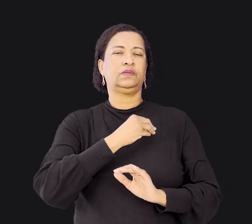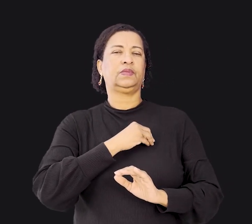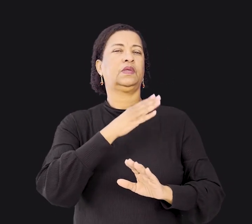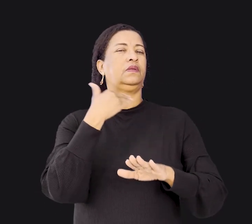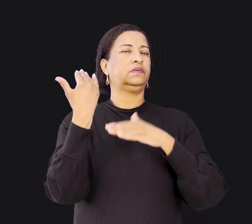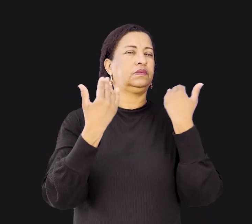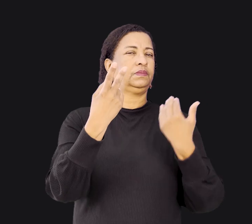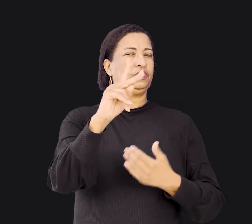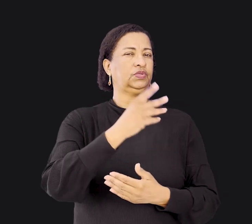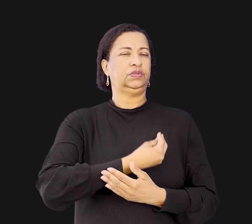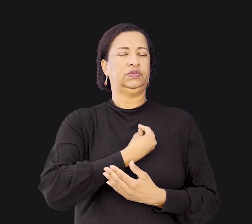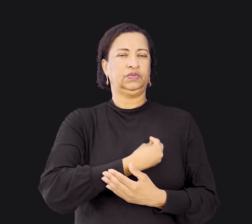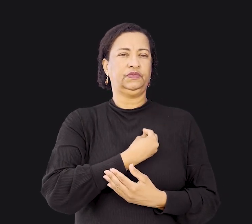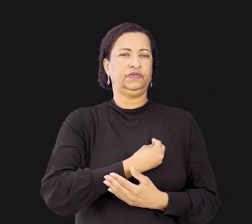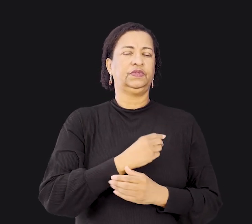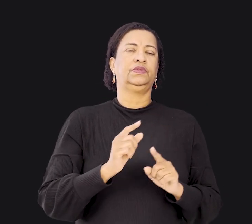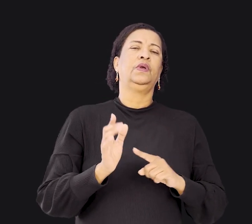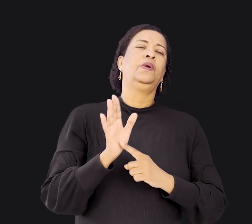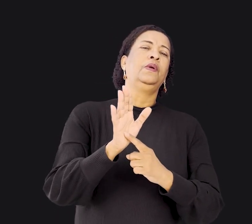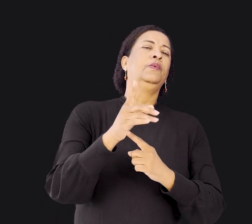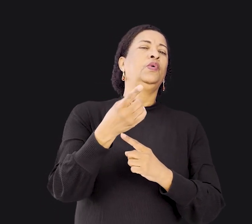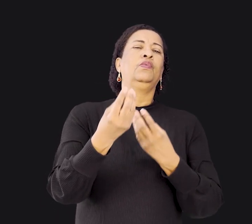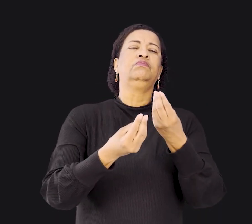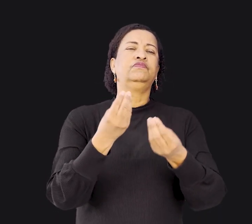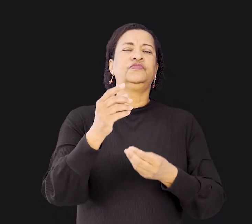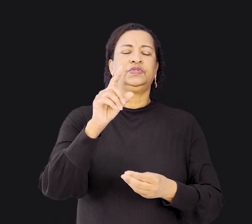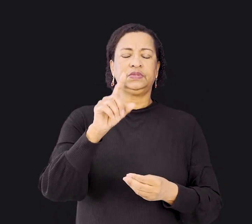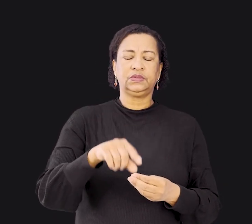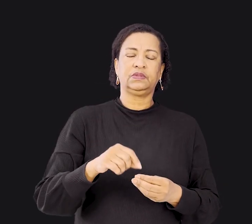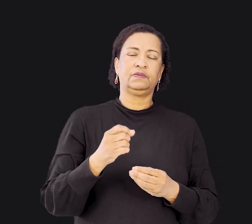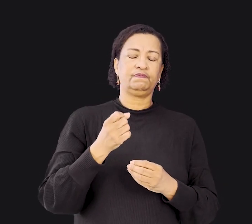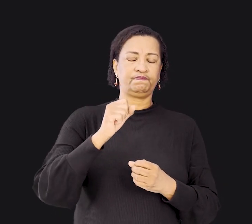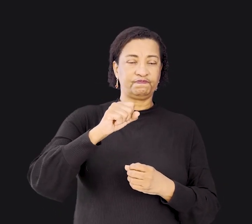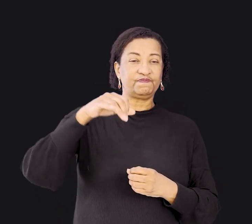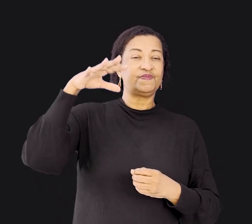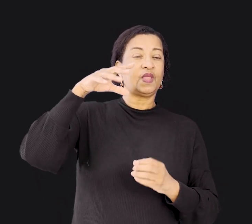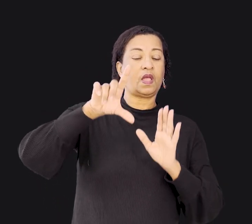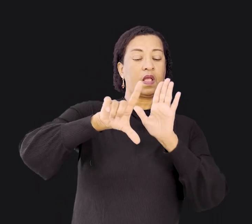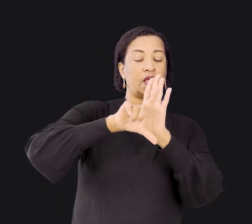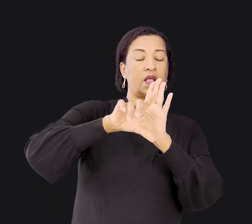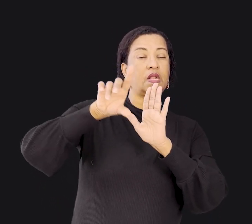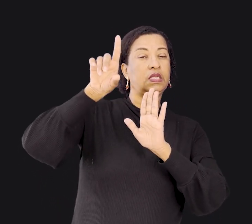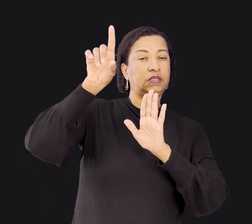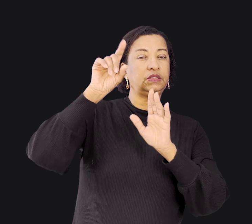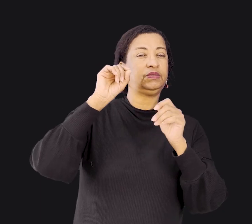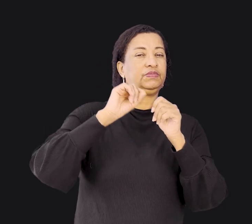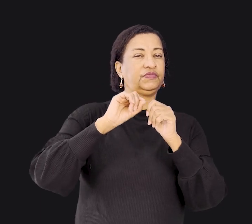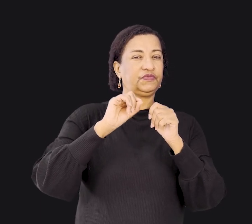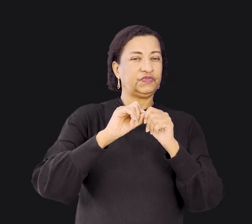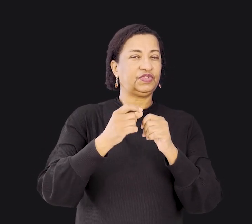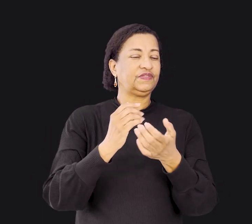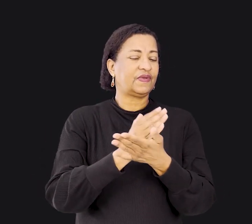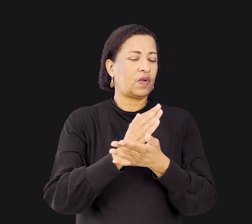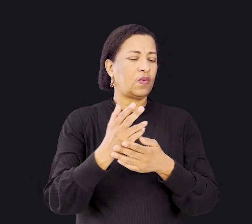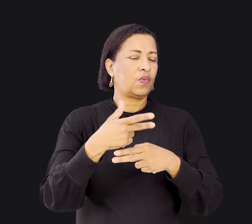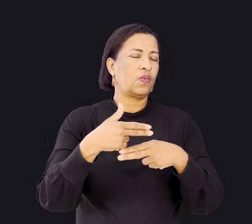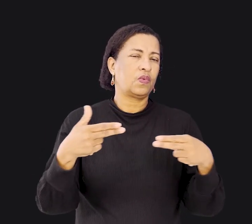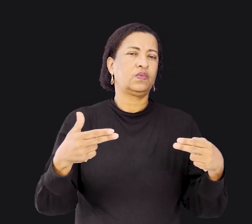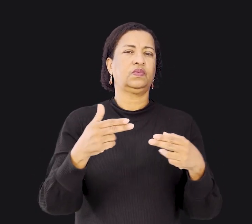sua vida. Ela mostra como você é a luz da lei de Deus para que você faça algo a respeito. O que